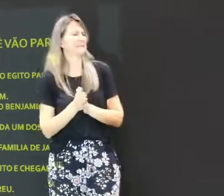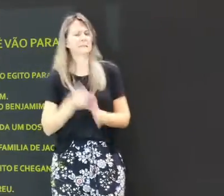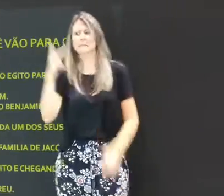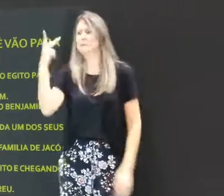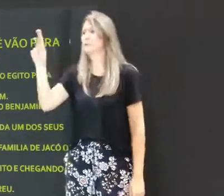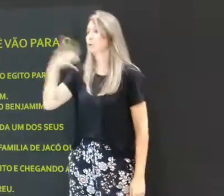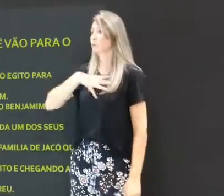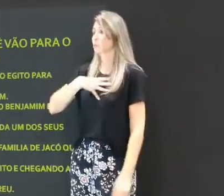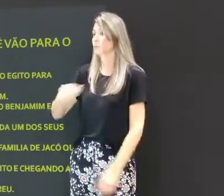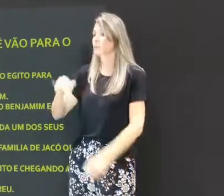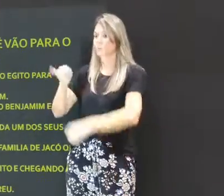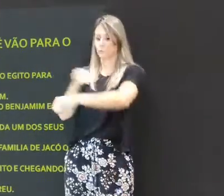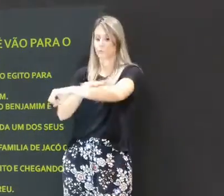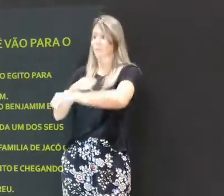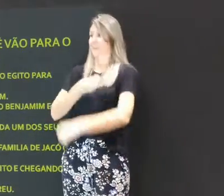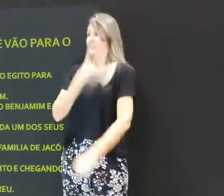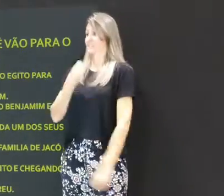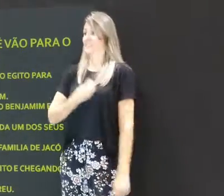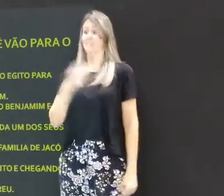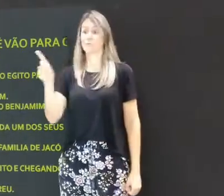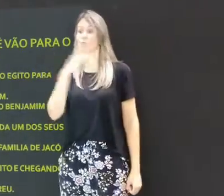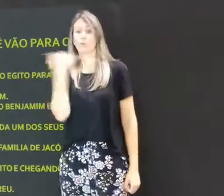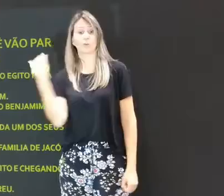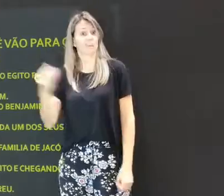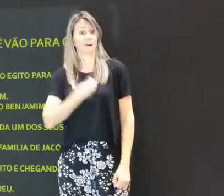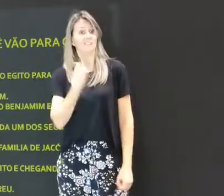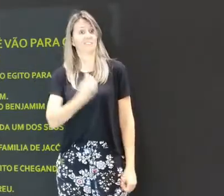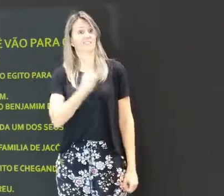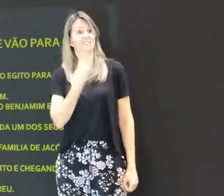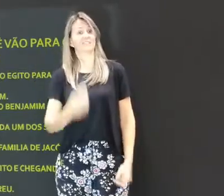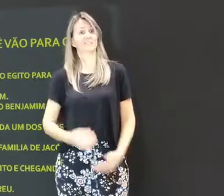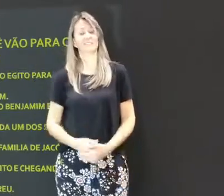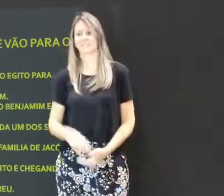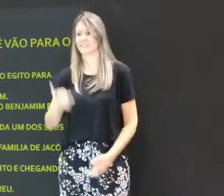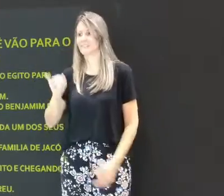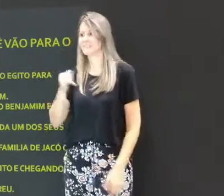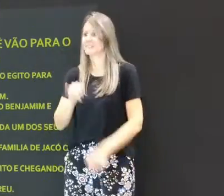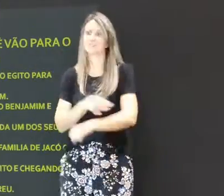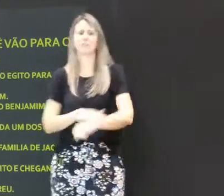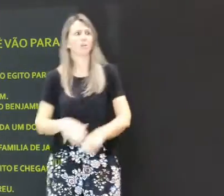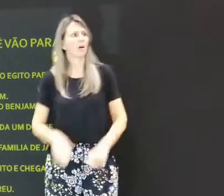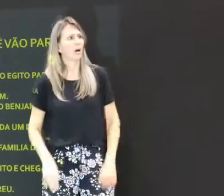Jacó, o seu filho está vivo, não está morto. Ai,